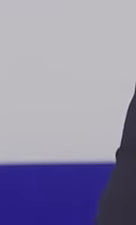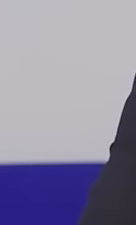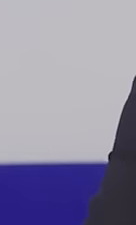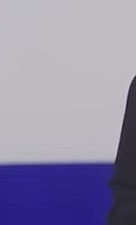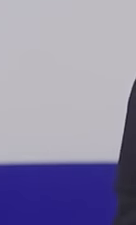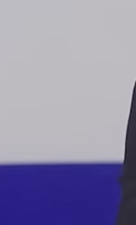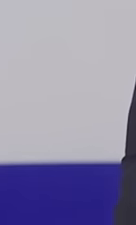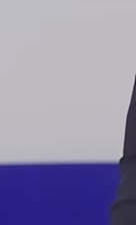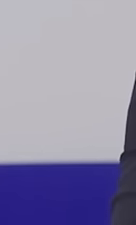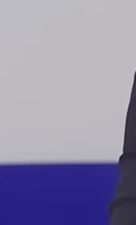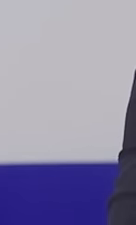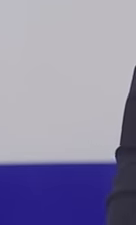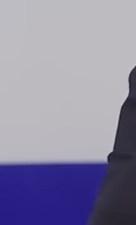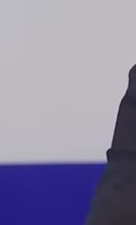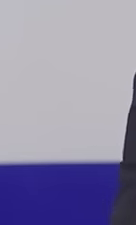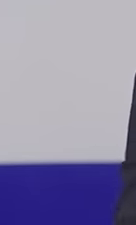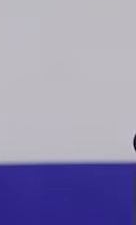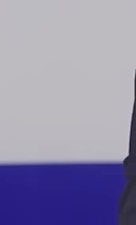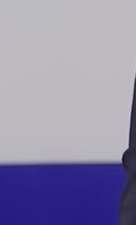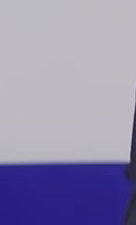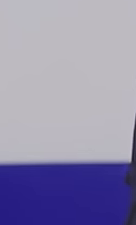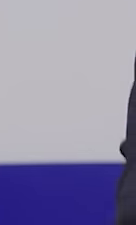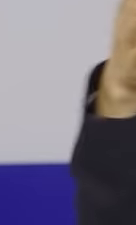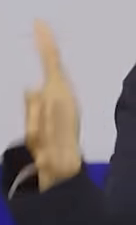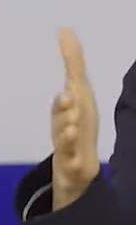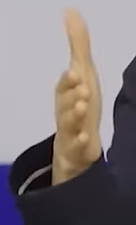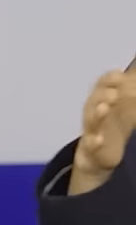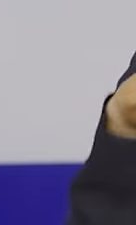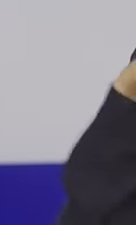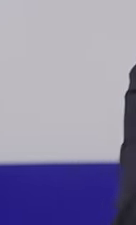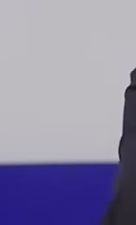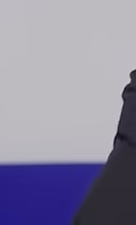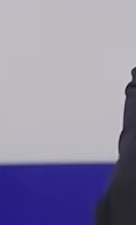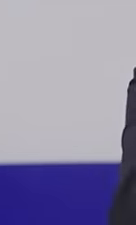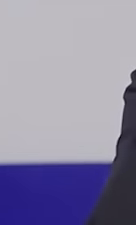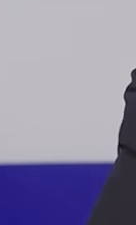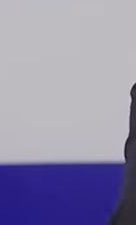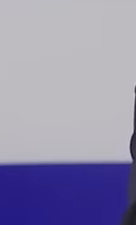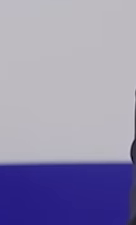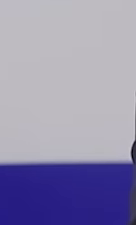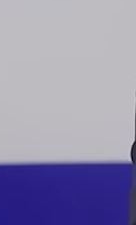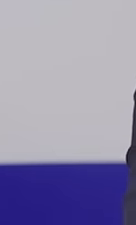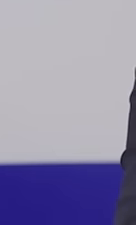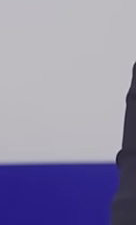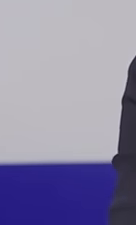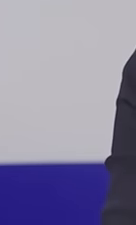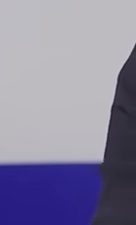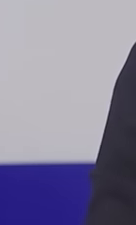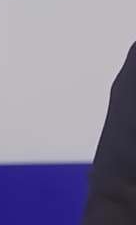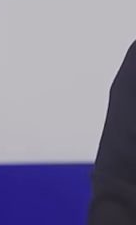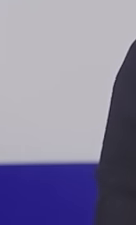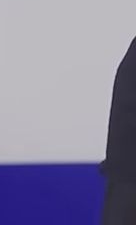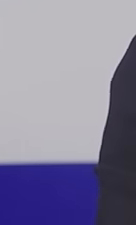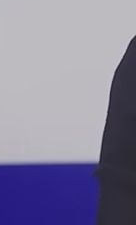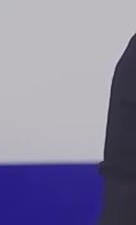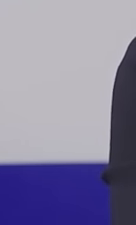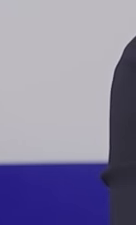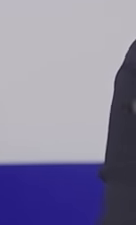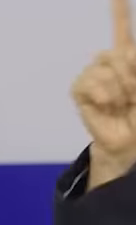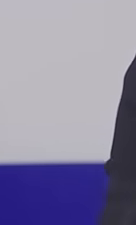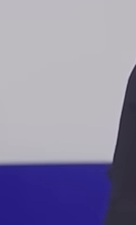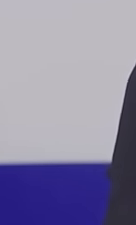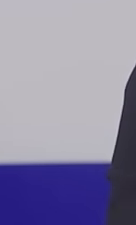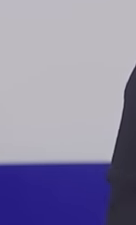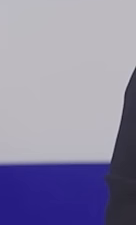그리고 거기 후에 이제 고속도로가 생겼죠. 직선으로 이렇게. 그래서 이게 이제 산업화의 토대가